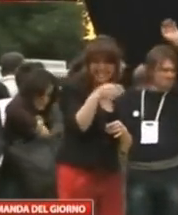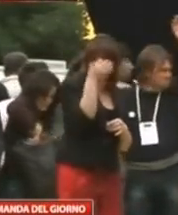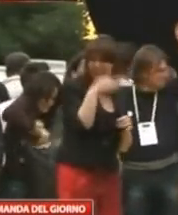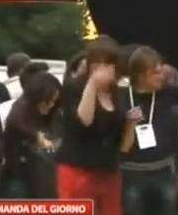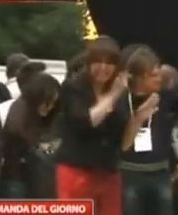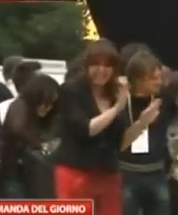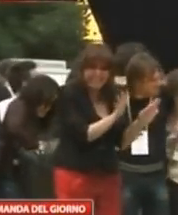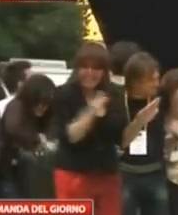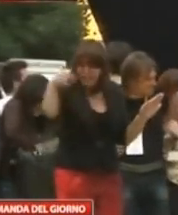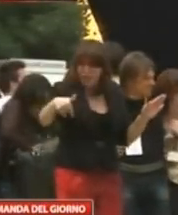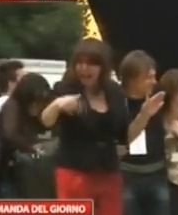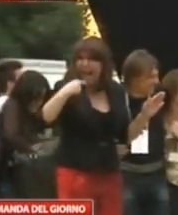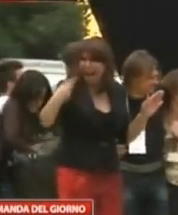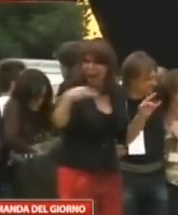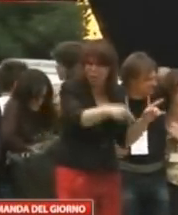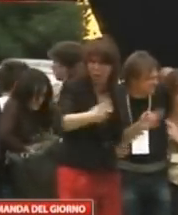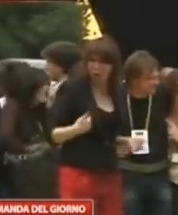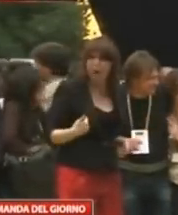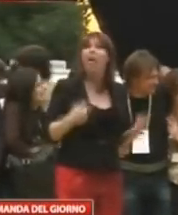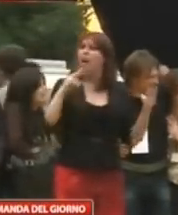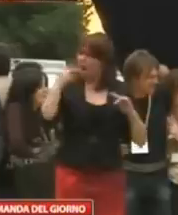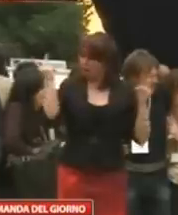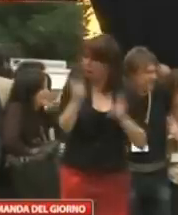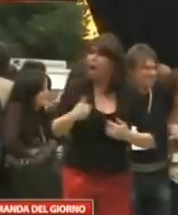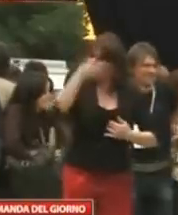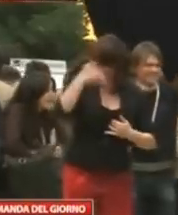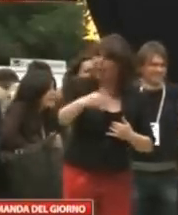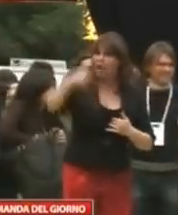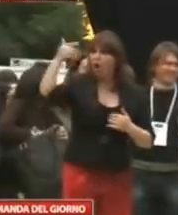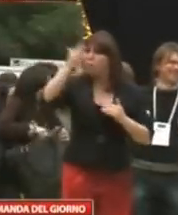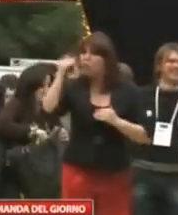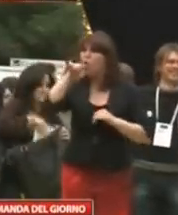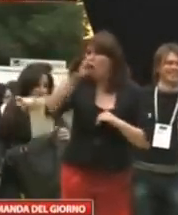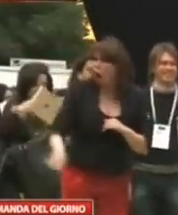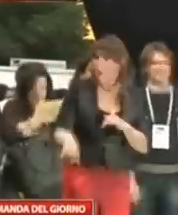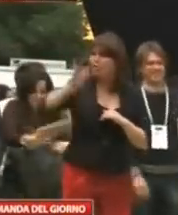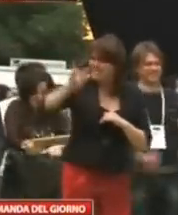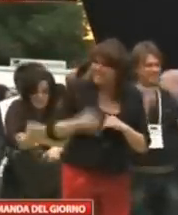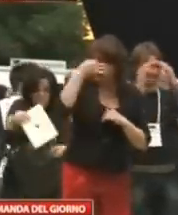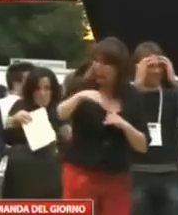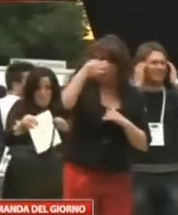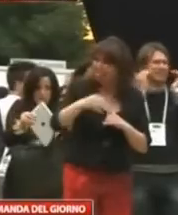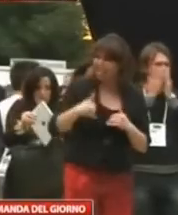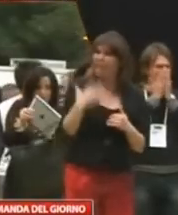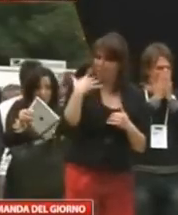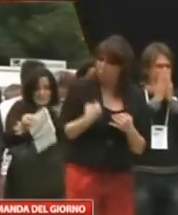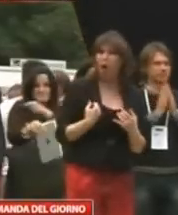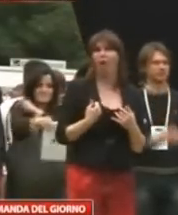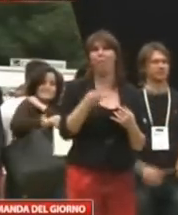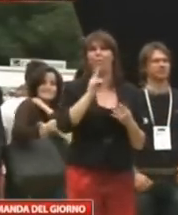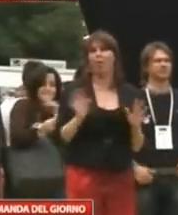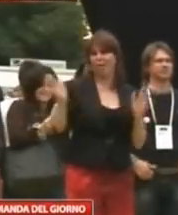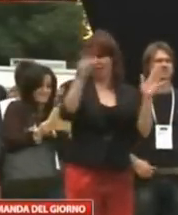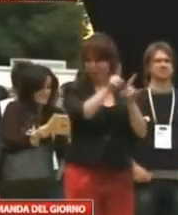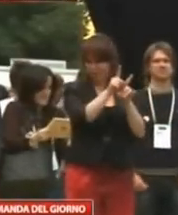Grillo è cattivo. È vero. Siamo cattivi con Berlusconi. Saremo molto cattivi. Ed è molto